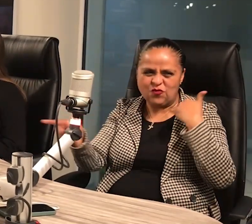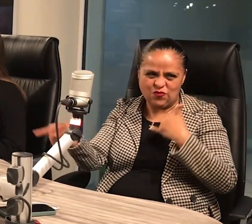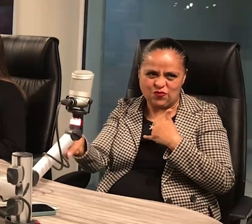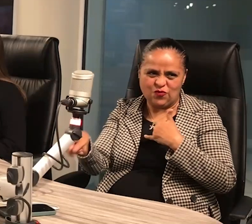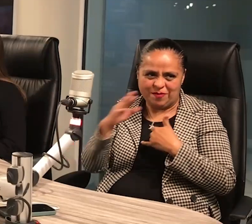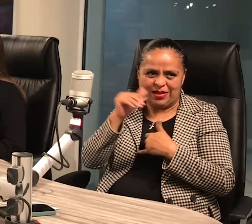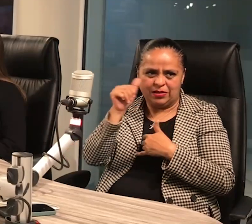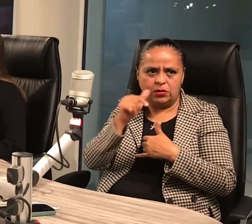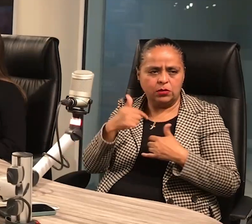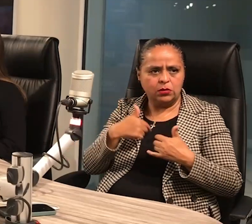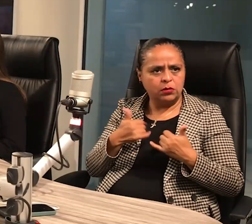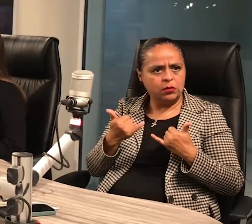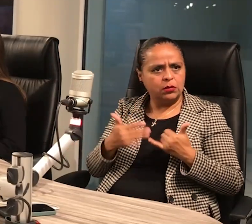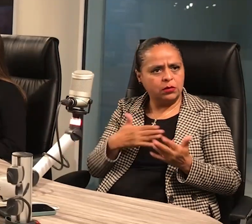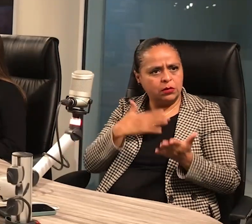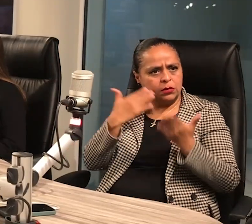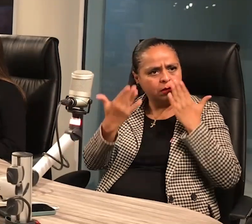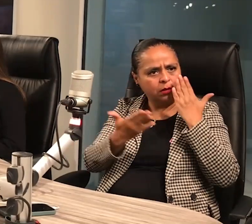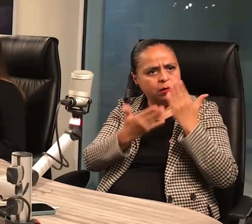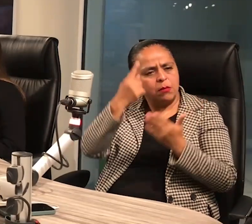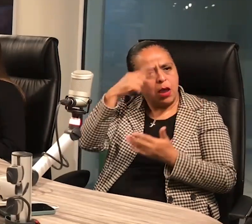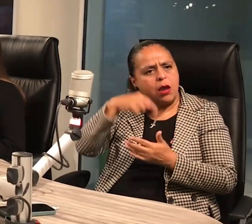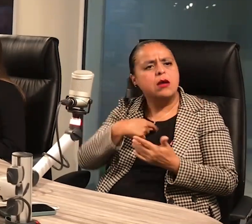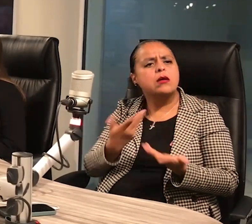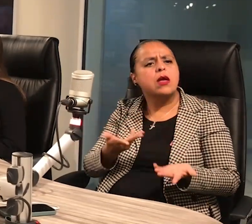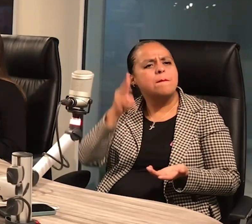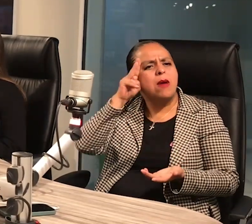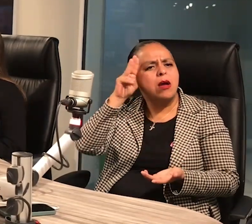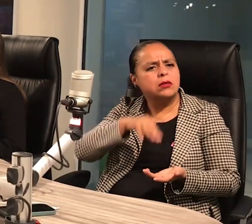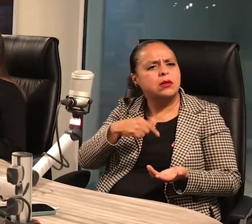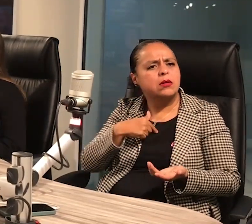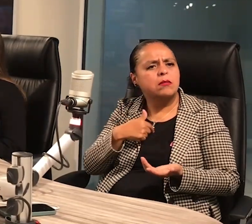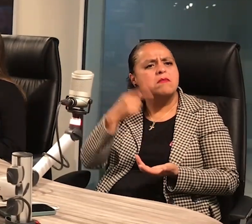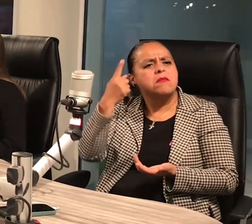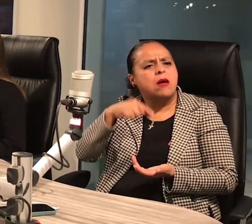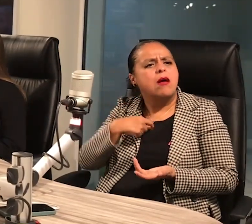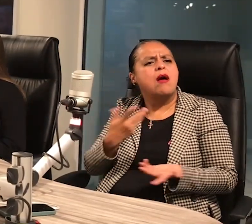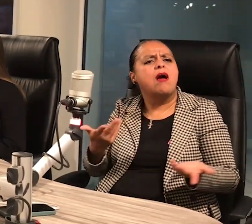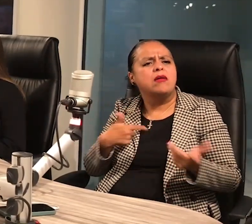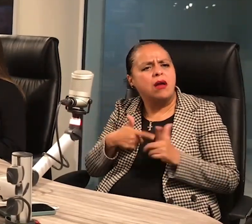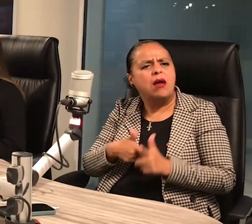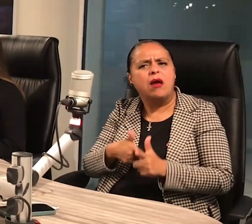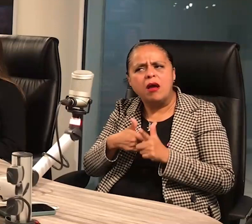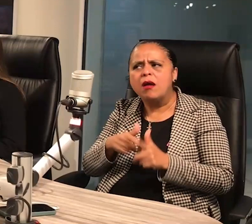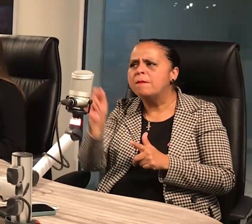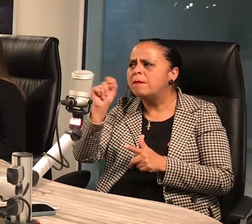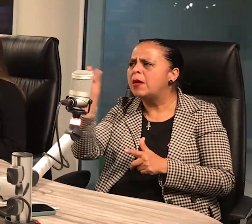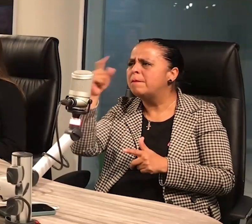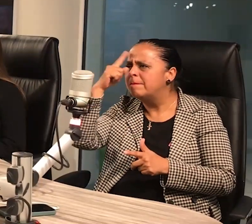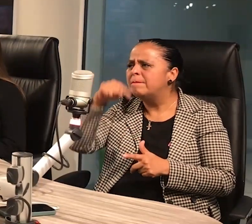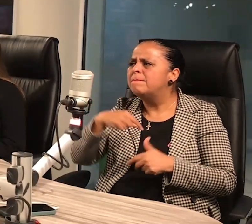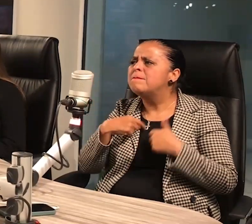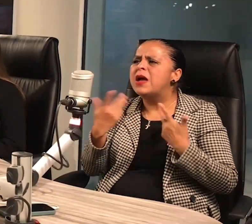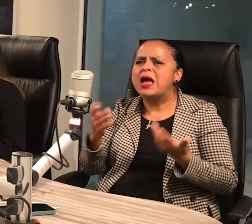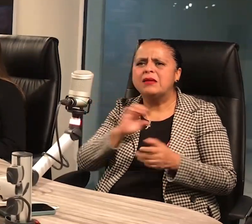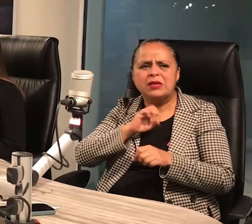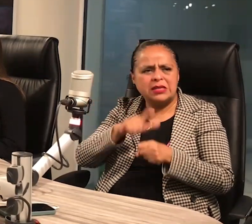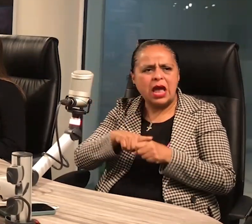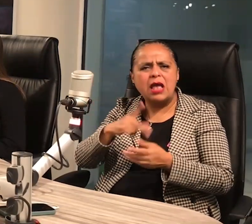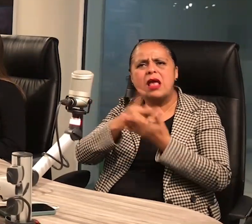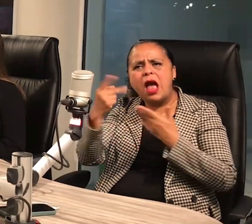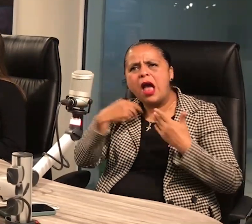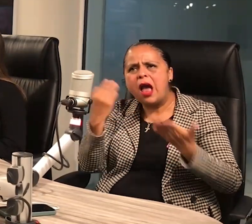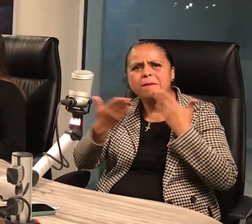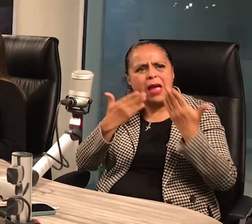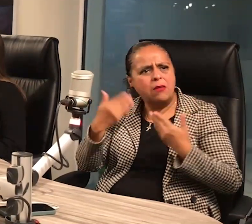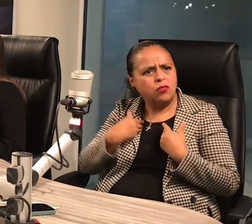¿para qué estudié mi carrera? ¿Y para qué estudié mi maestría? ¿Y para qué me trato de seguir profesionalizando, estudiando especialidades, diplomados y lo que sea, si